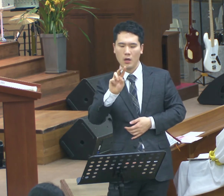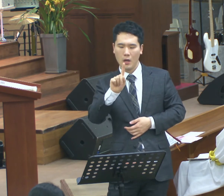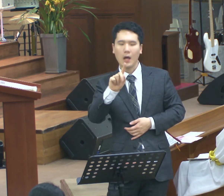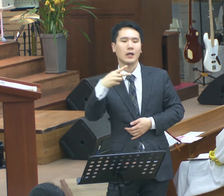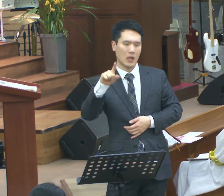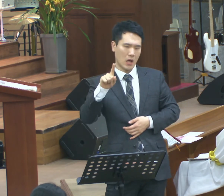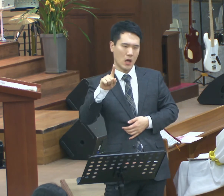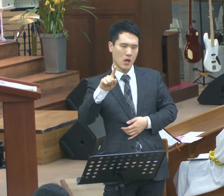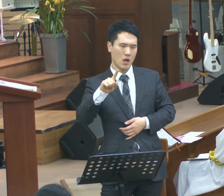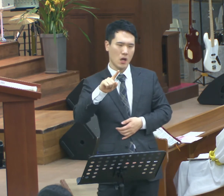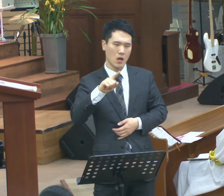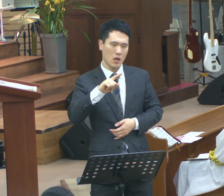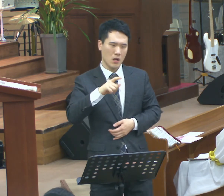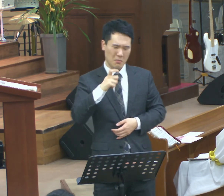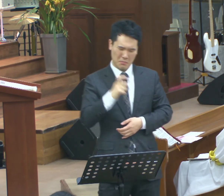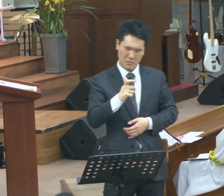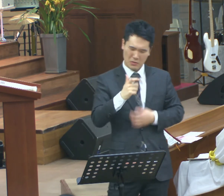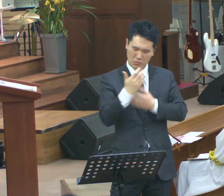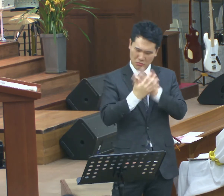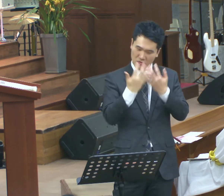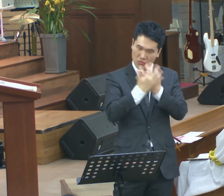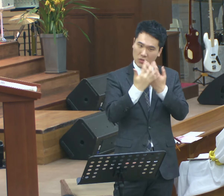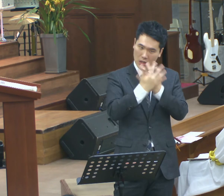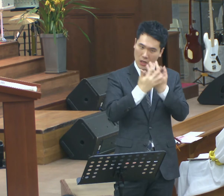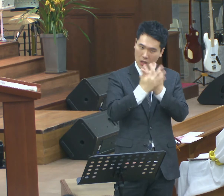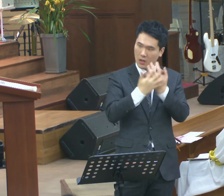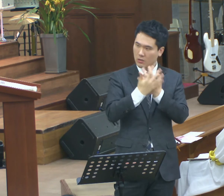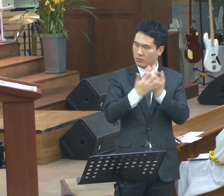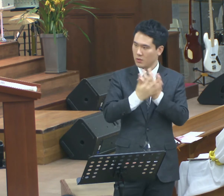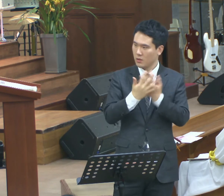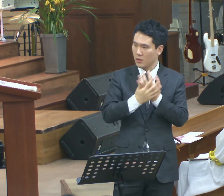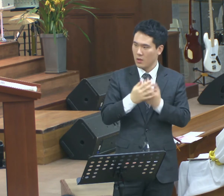깨닫지 못하잖아요. 그 감사도 안 해. 그러면 둔한 사람이 돼요.